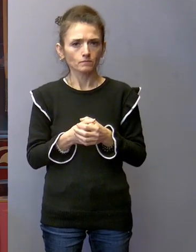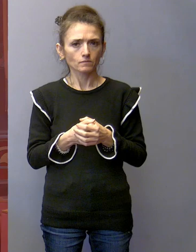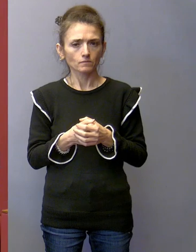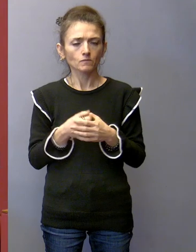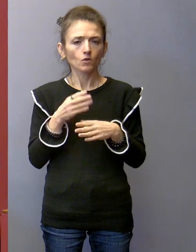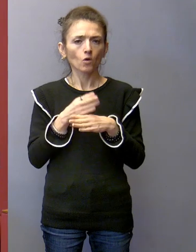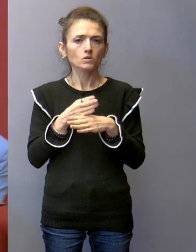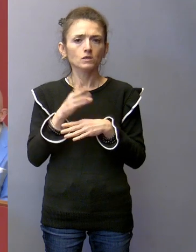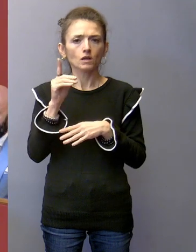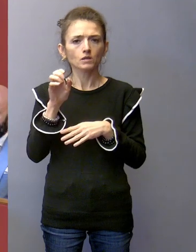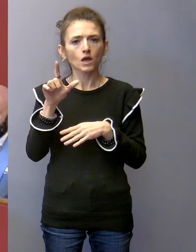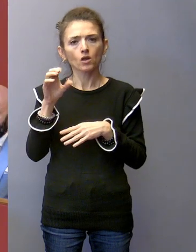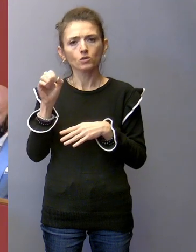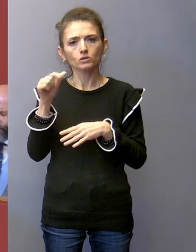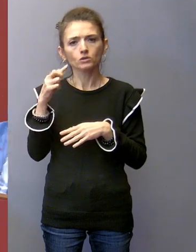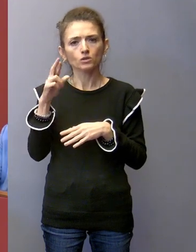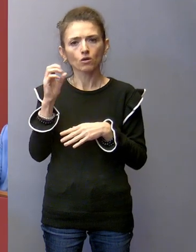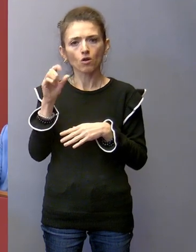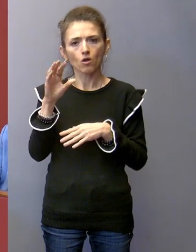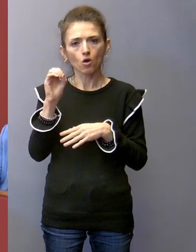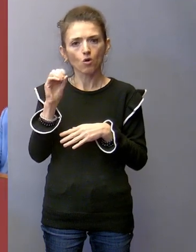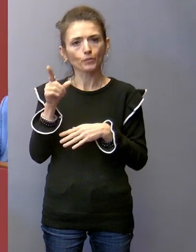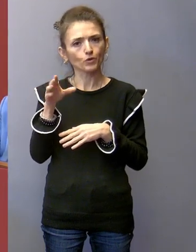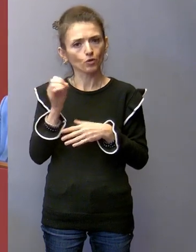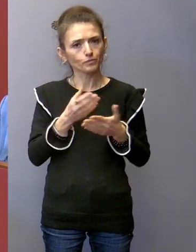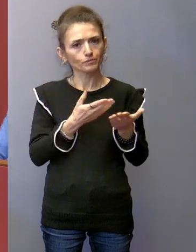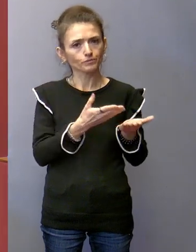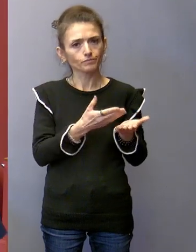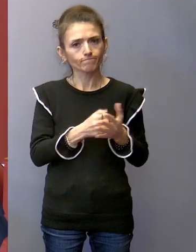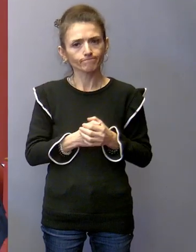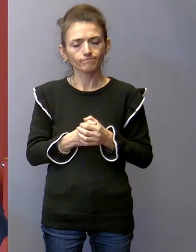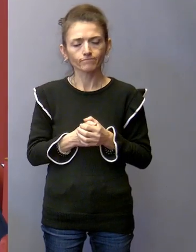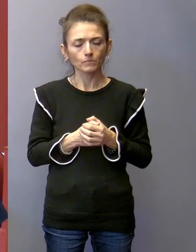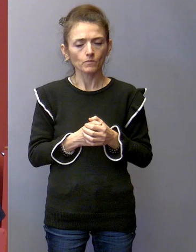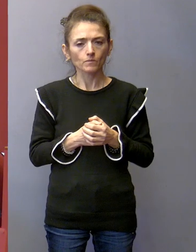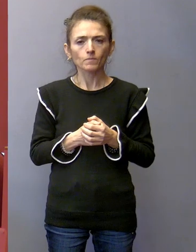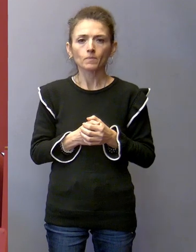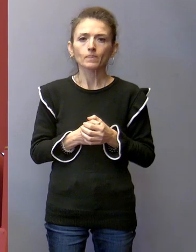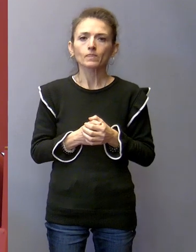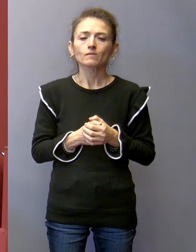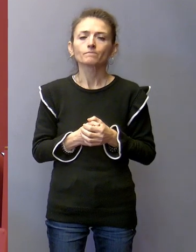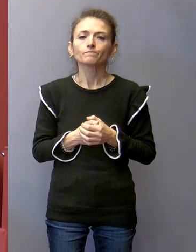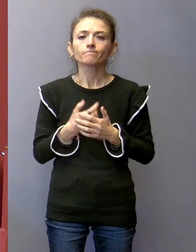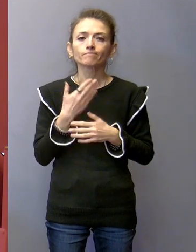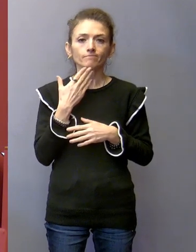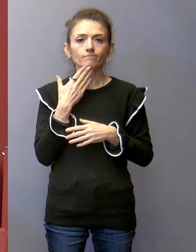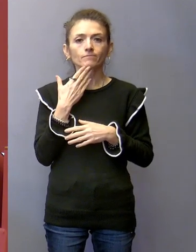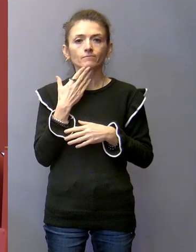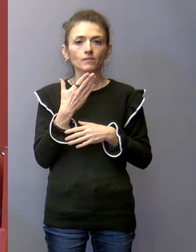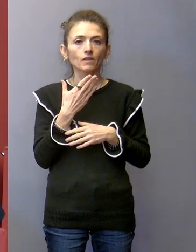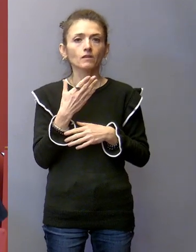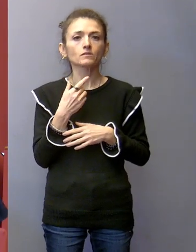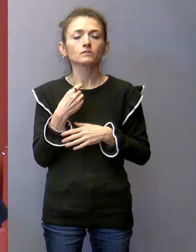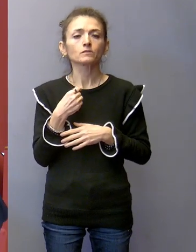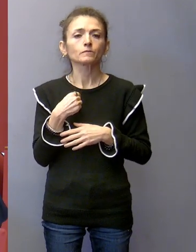consiglieri dellostrologo Grazie Io vorrei partire senza farlo Ovviamente ho fatto